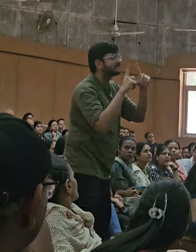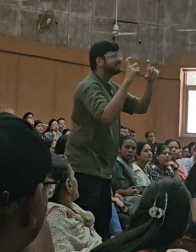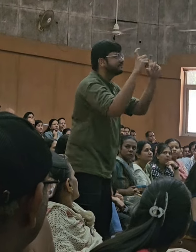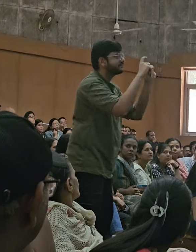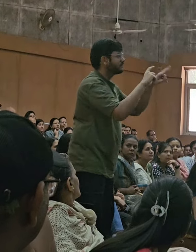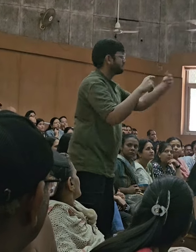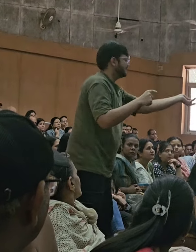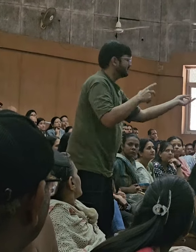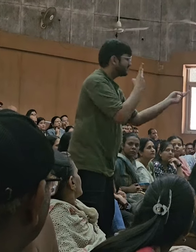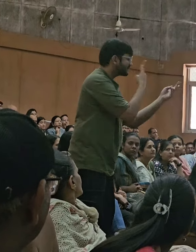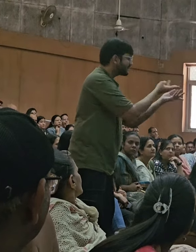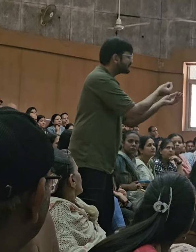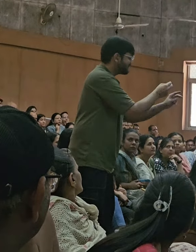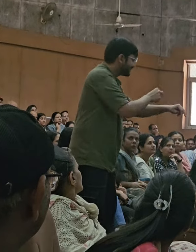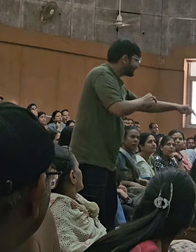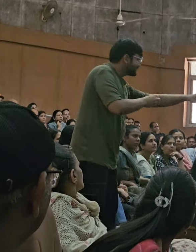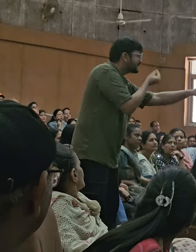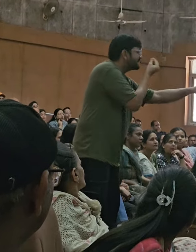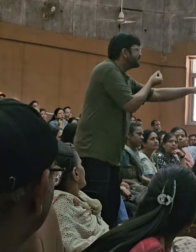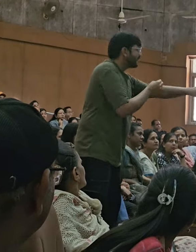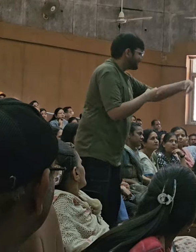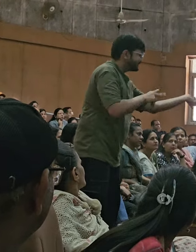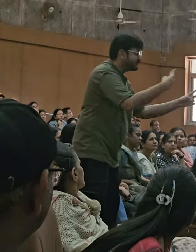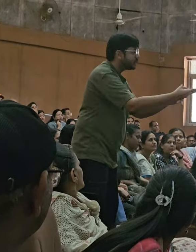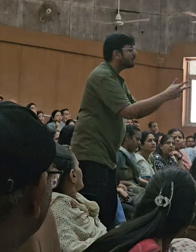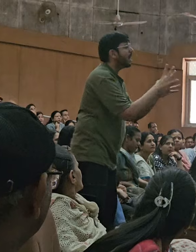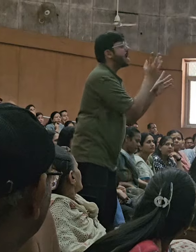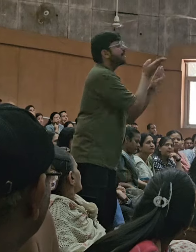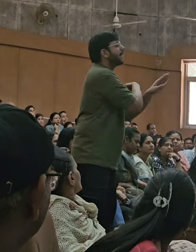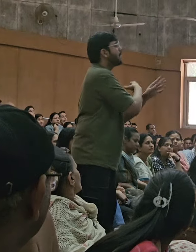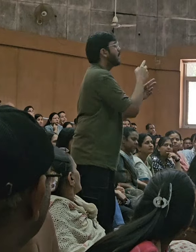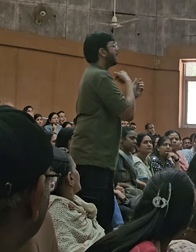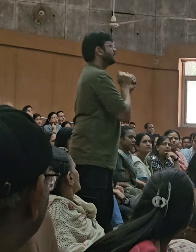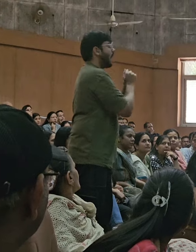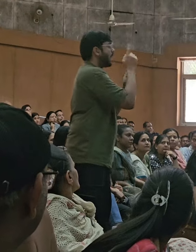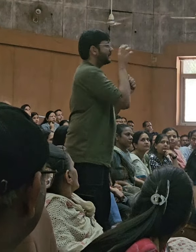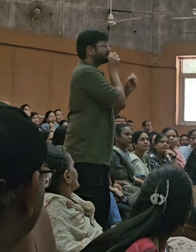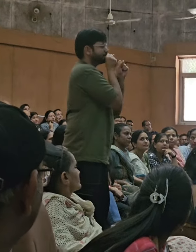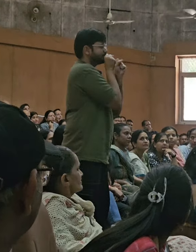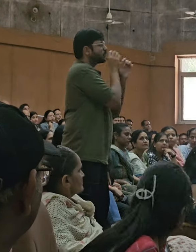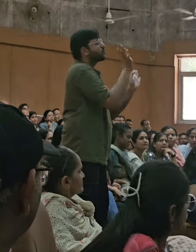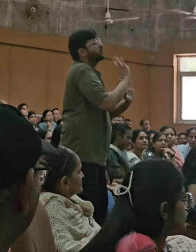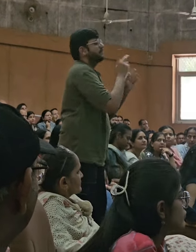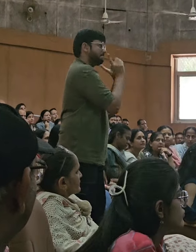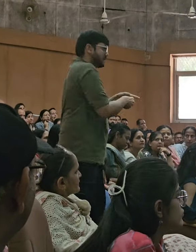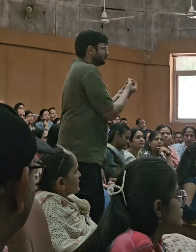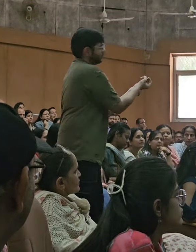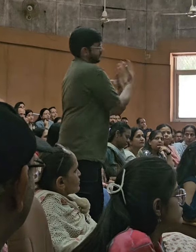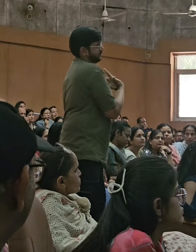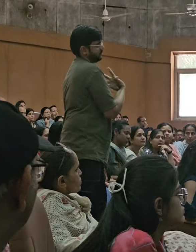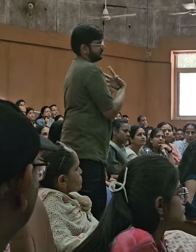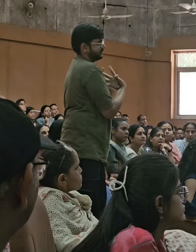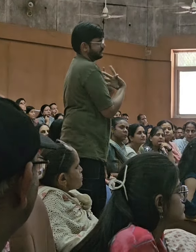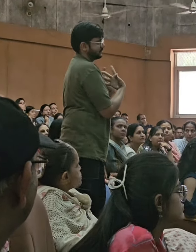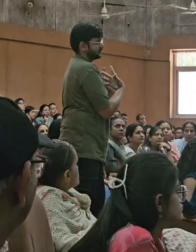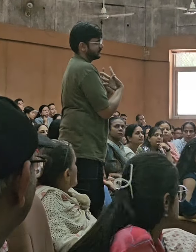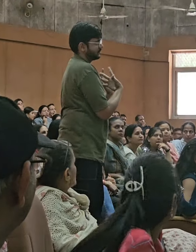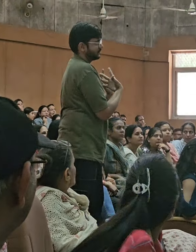कुछ होता है, कि उन्हें प्रॉपरली दिखता नहीं है, उनका विजन क्लियर होता नहीं, मतलब उनको मतलब सामने भी कोई चीज उनको प्रॉपर दिखती नहीं है। तो मेरा